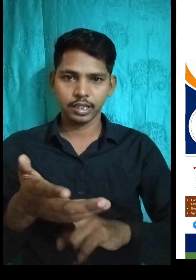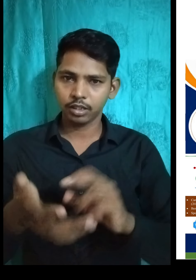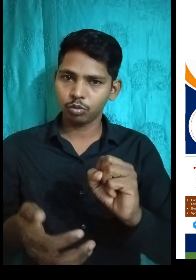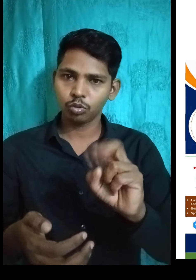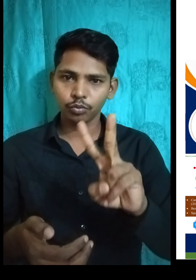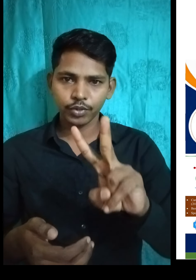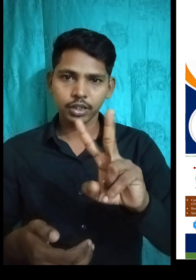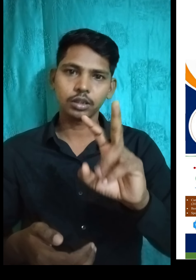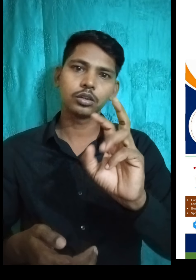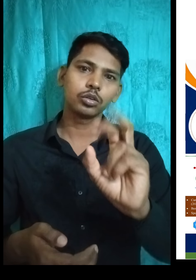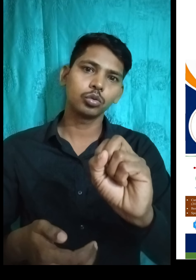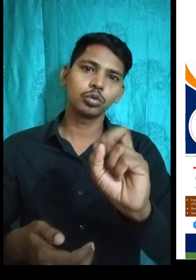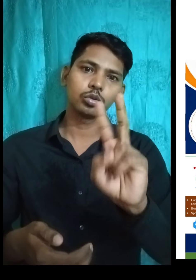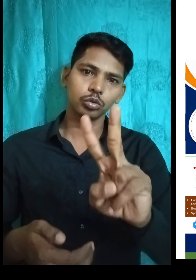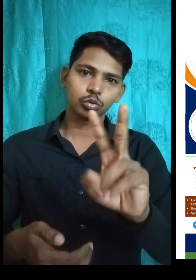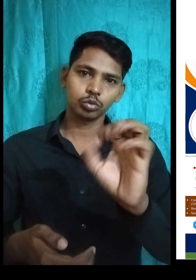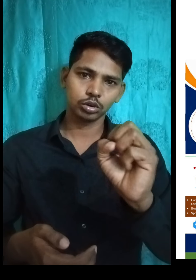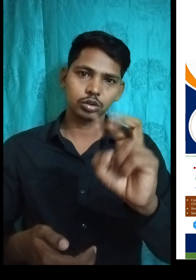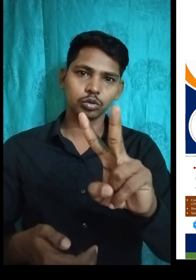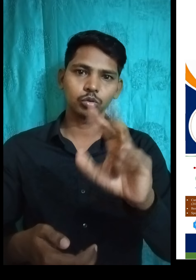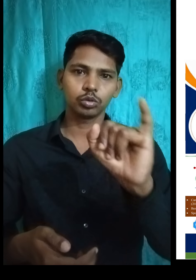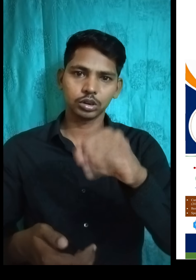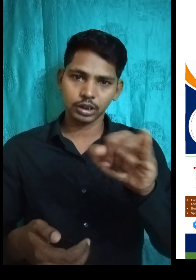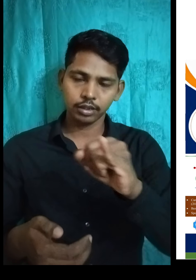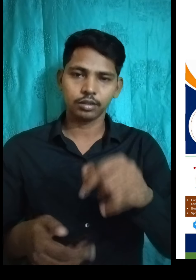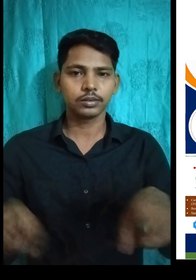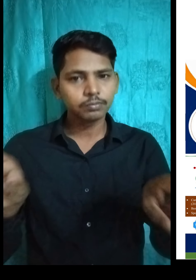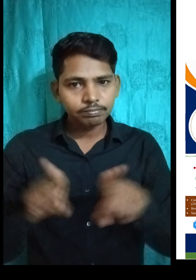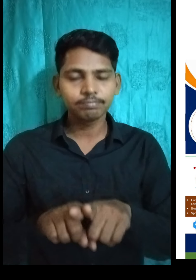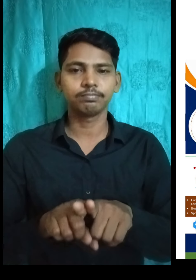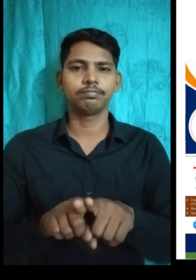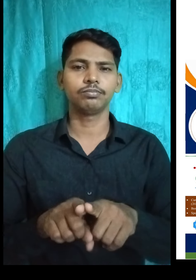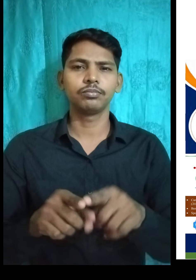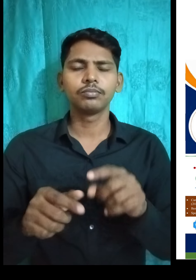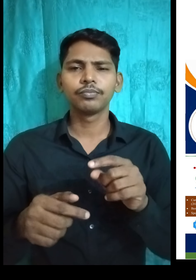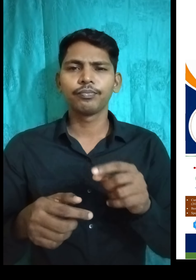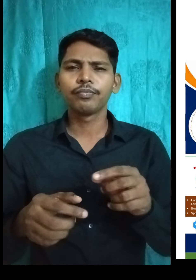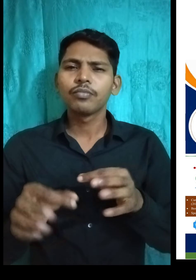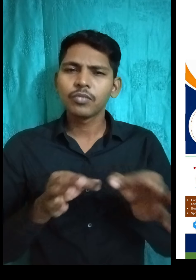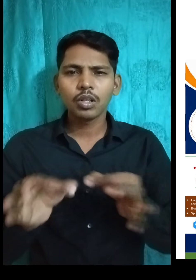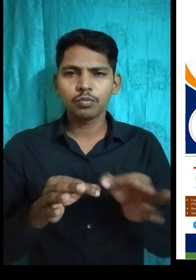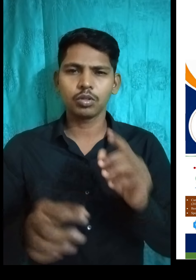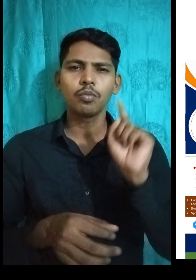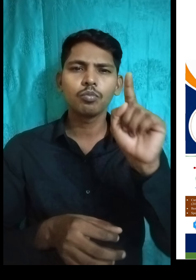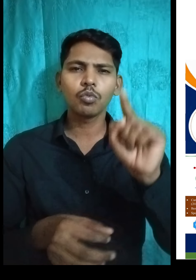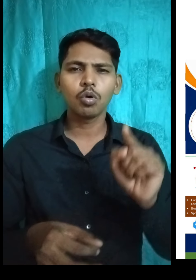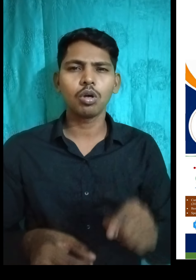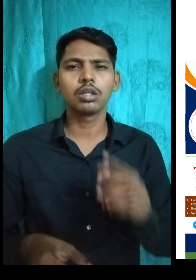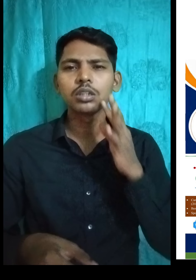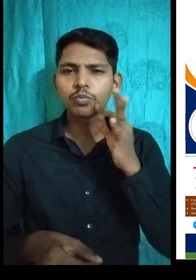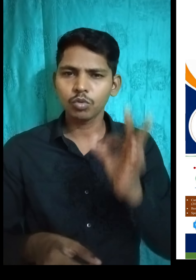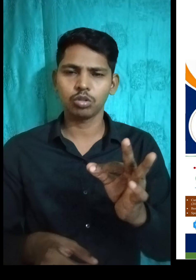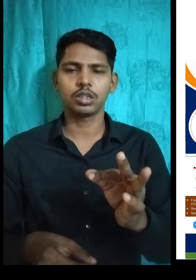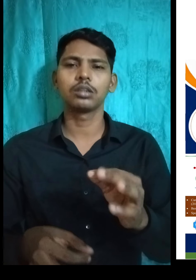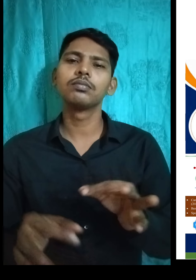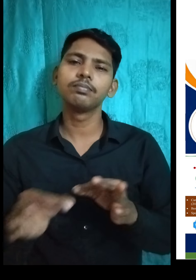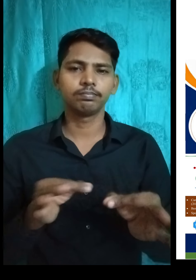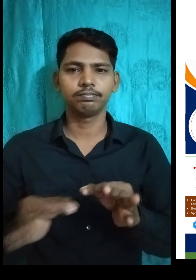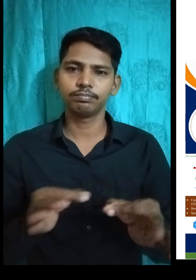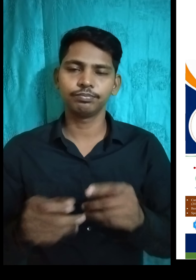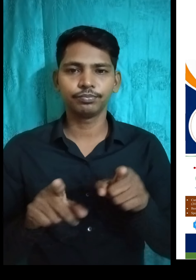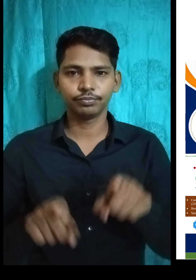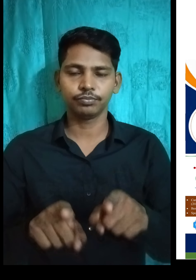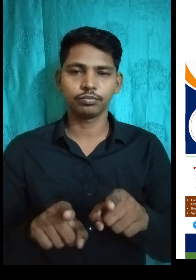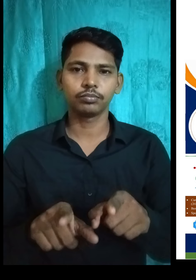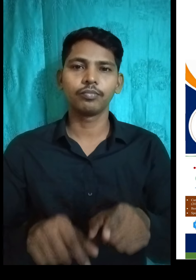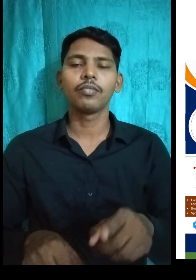नवंबर 2026। इसी से रिलेटेड मैं 4-5 इम्पॉर्टेंट बिंदुओं पर चर्चा करने के लिए आप सबों के बीच जुड़ा